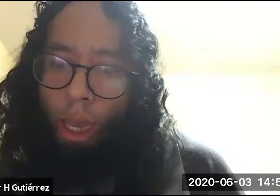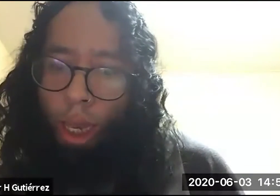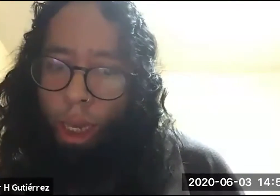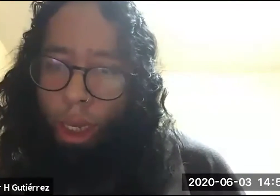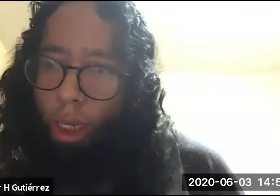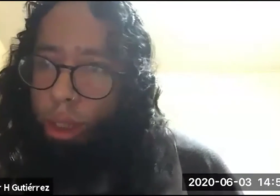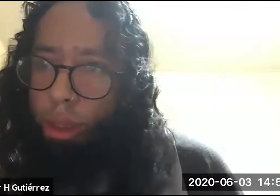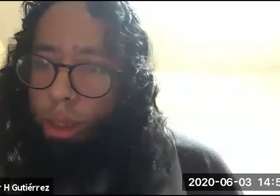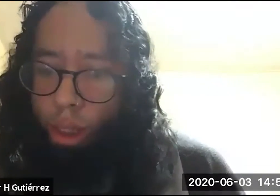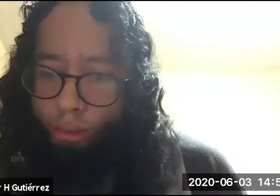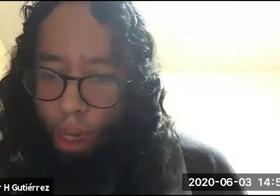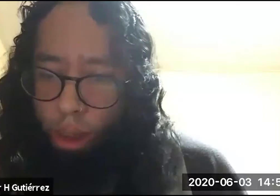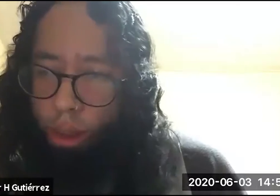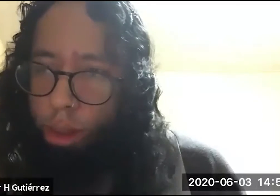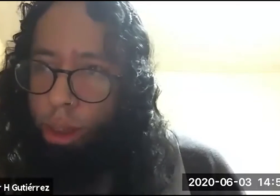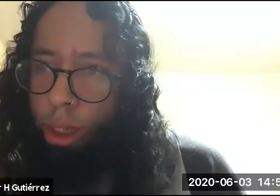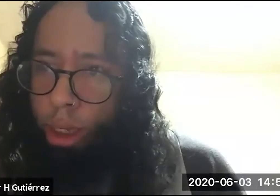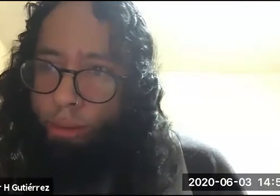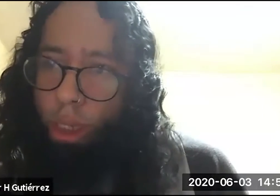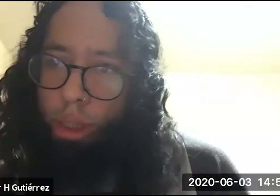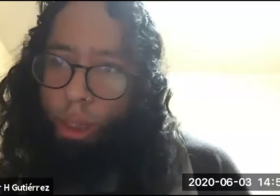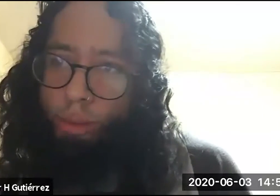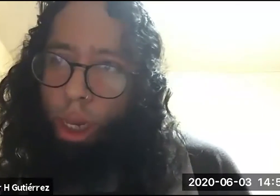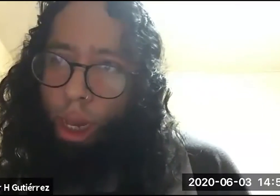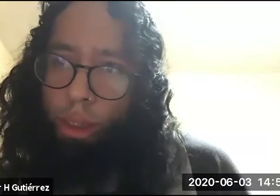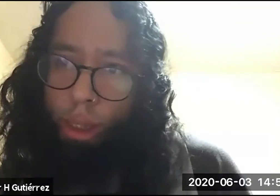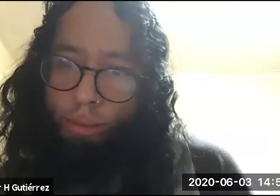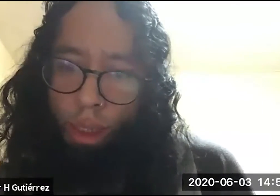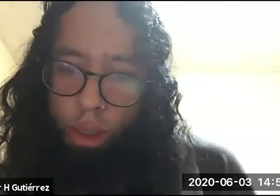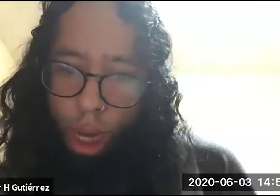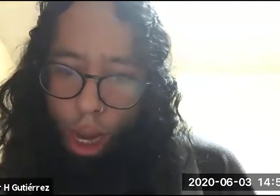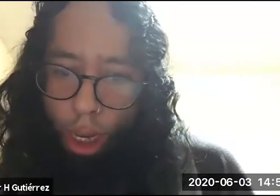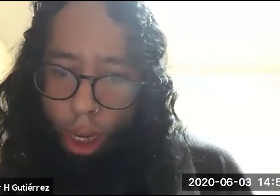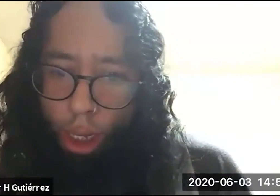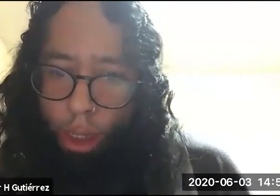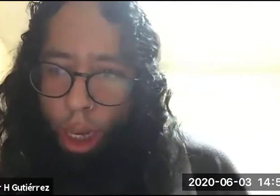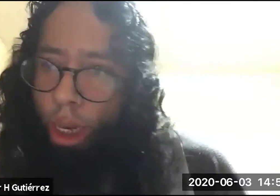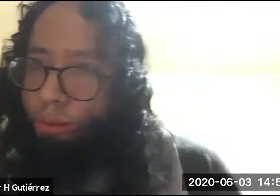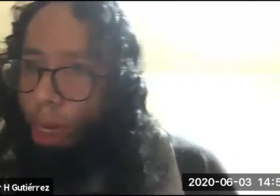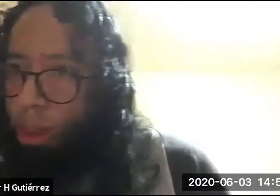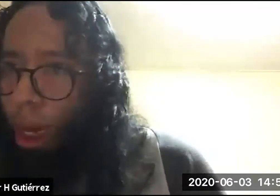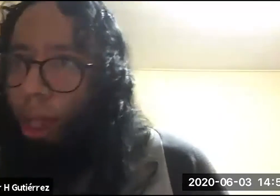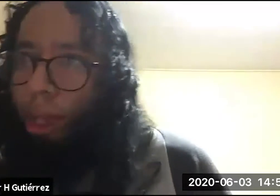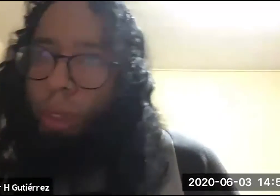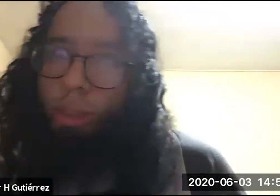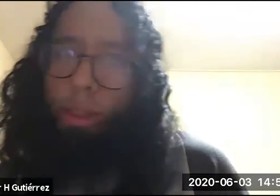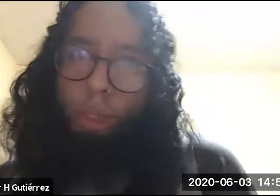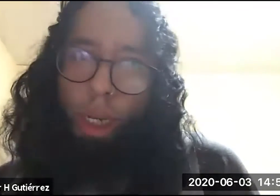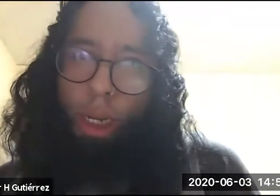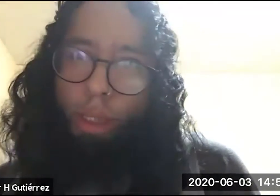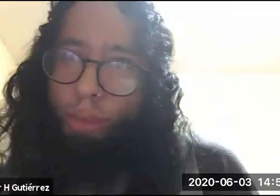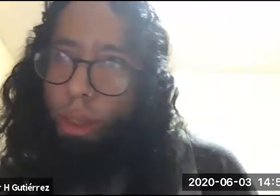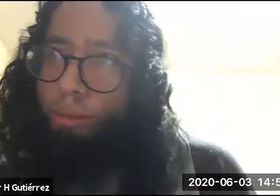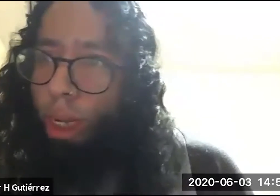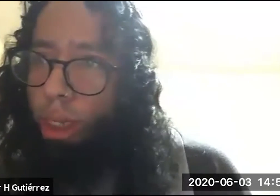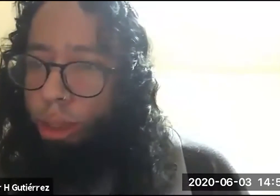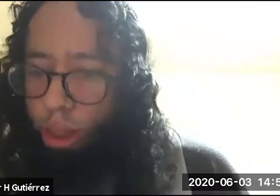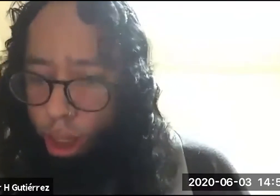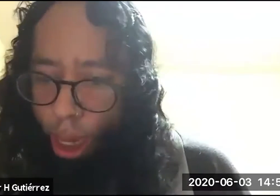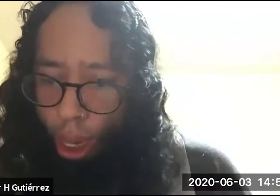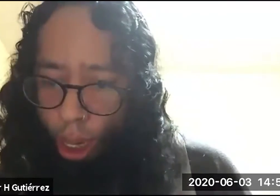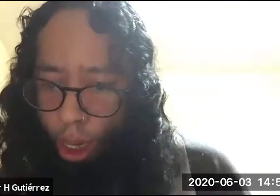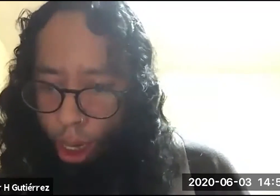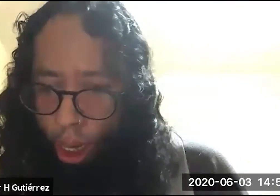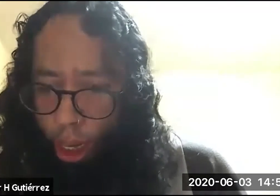llegan desde todos los espacios, ¿no? Medios de comunicación convencionales, espacios académicos como el que estamos